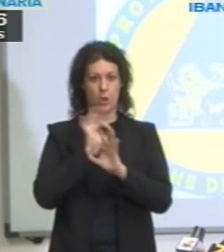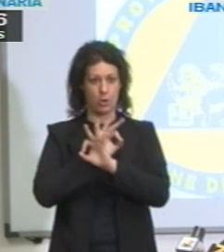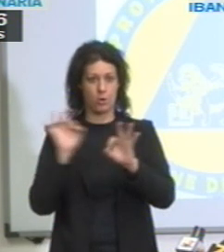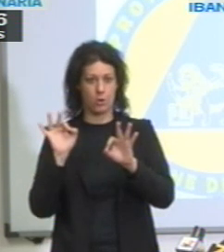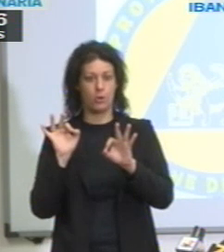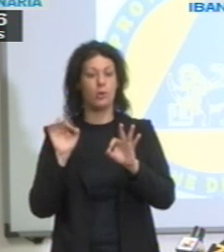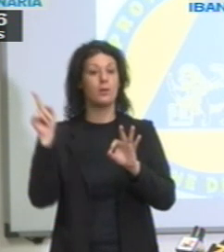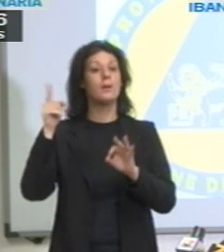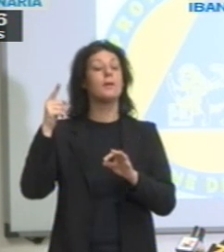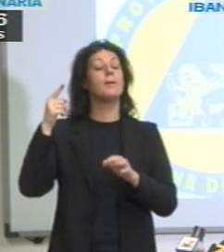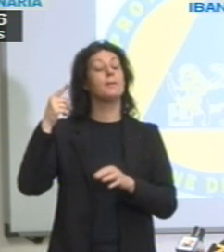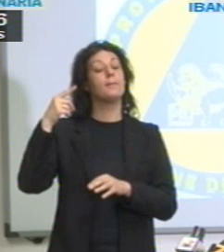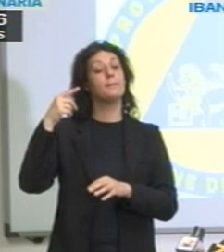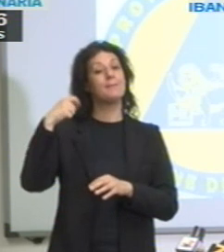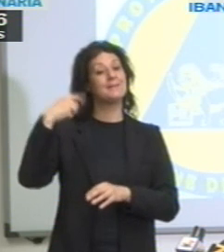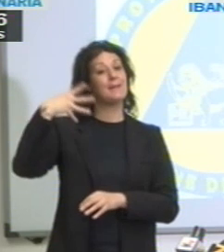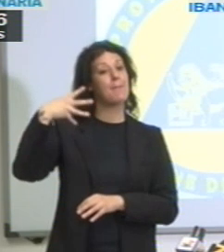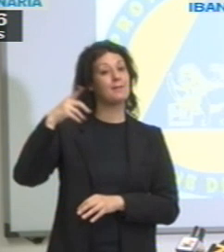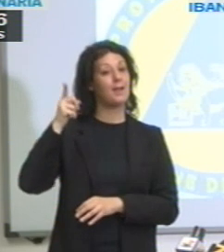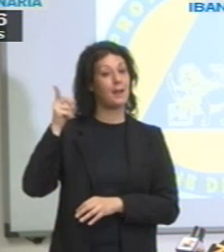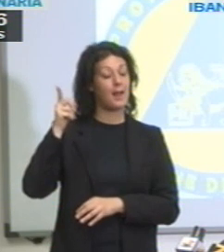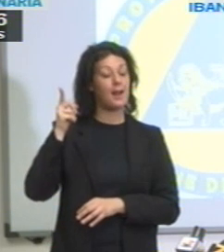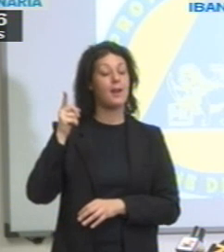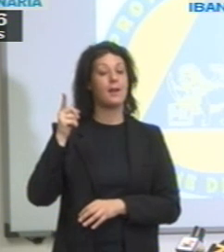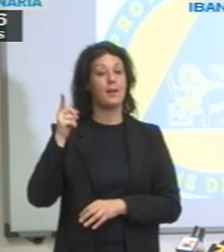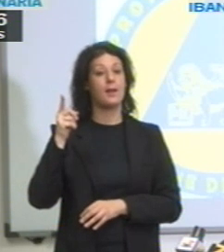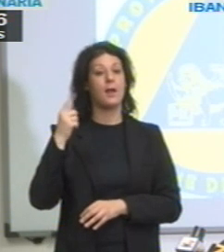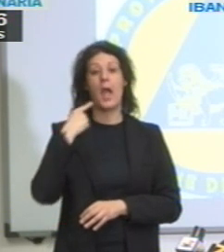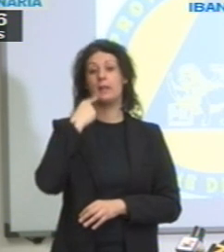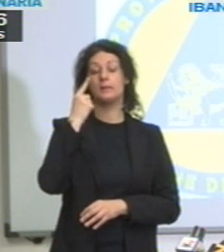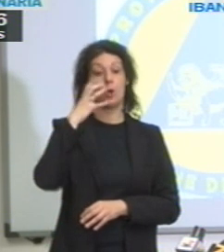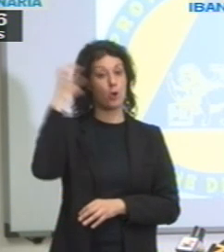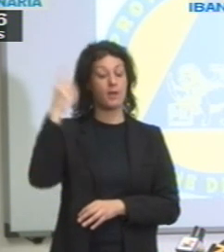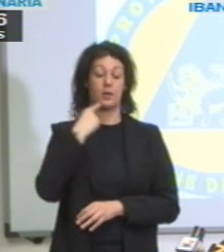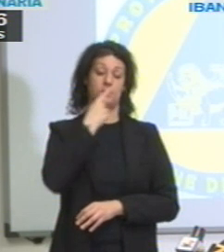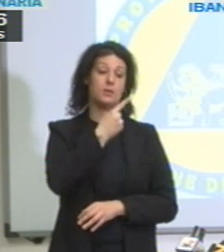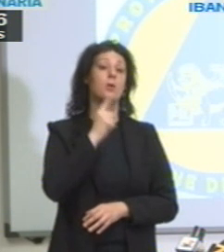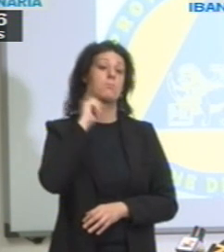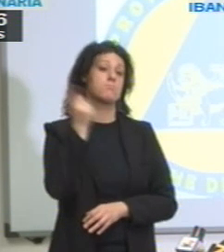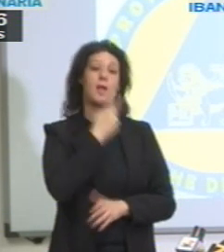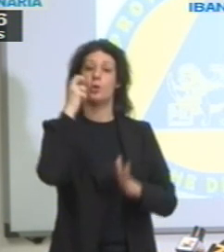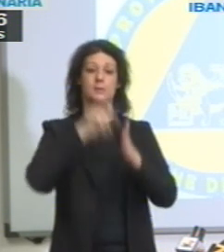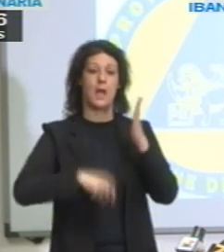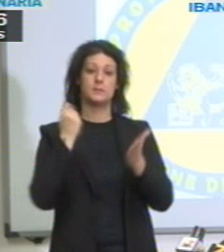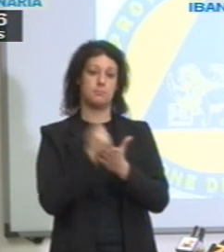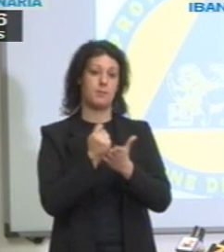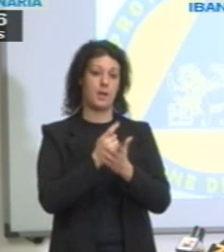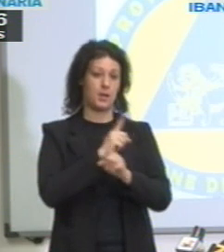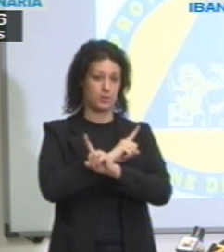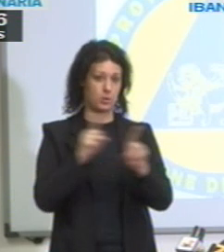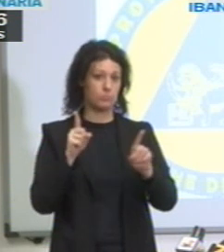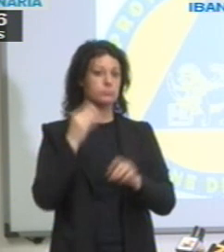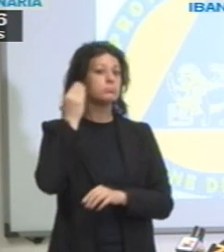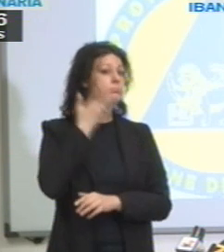suggerito al Governo che sarebbe auspicabile non pagassero le tasse anche quelle categorie che abbiamo appena citato. Cosa